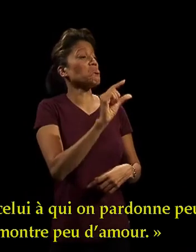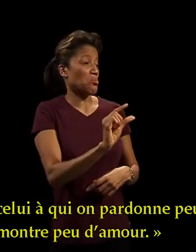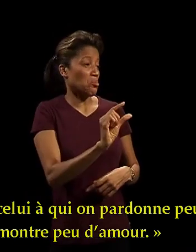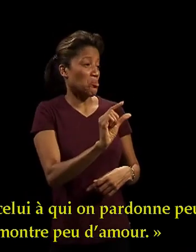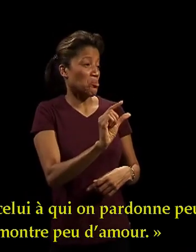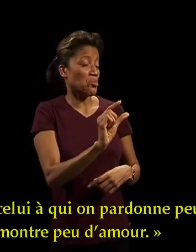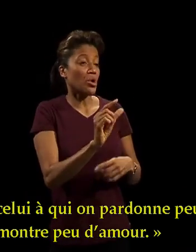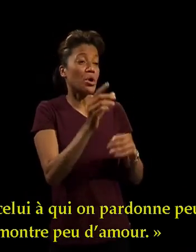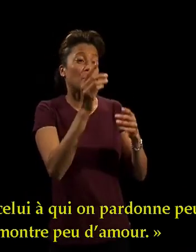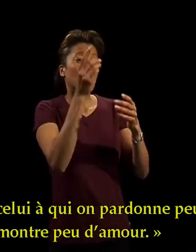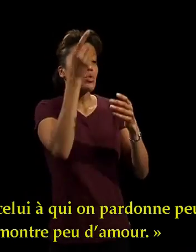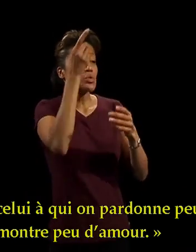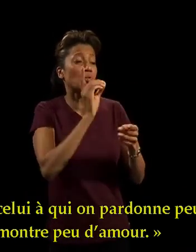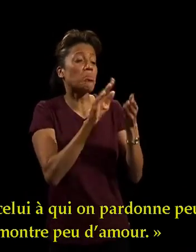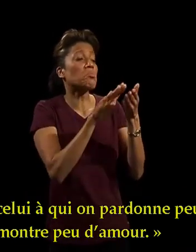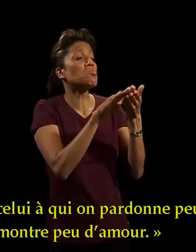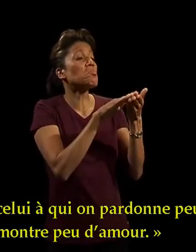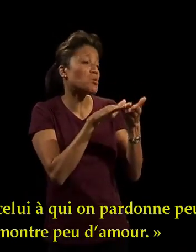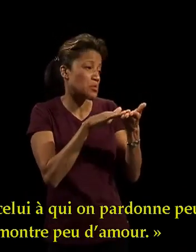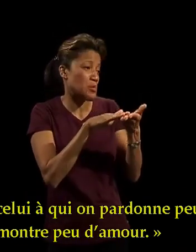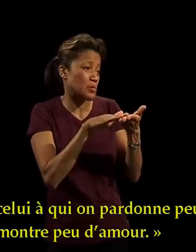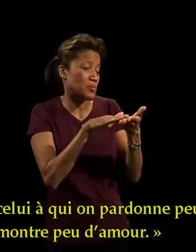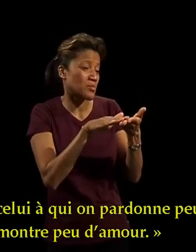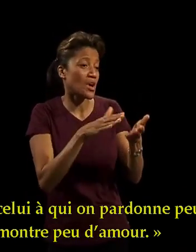Mais celui à qui on pardonne peu montre peu d'amour.